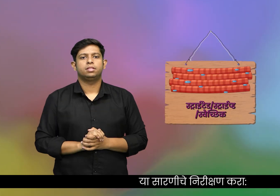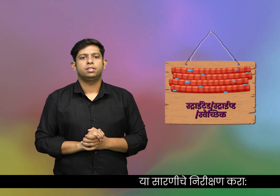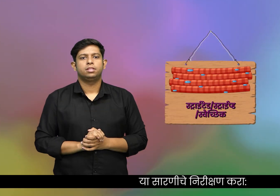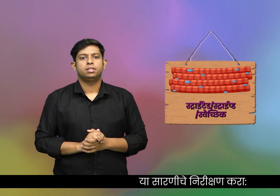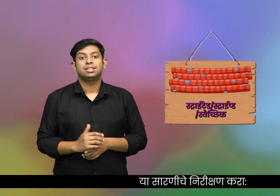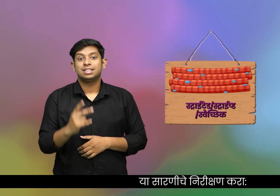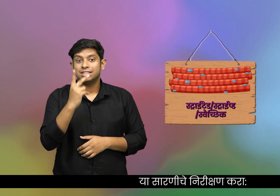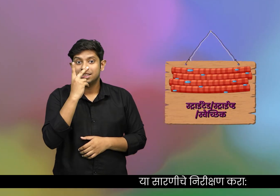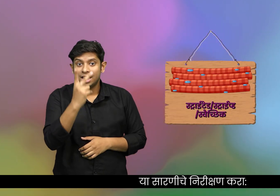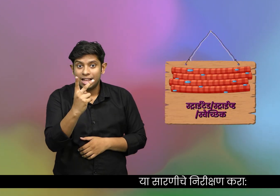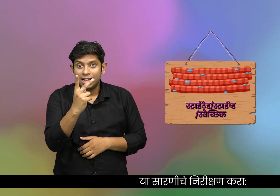या सारणीचे निरीक्षण करा.